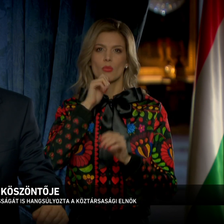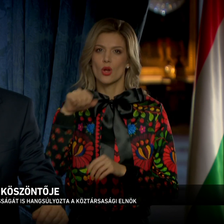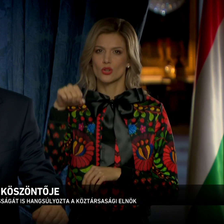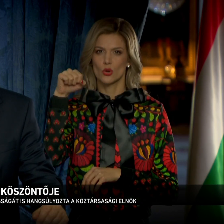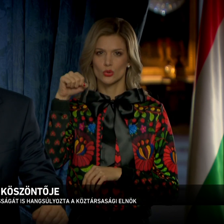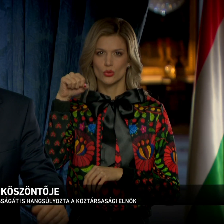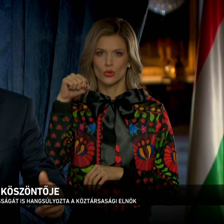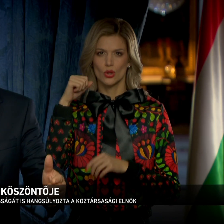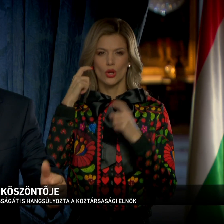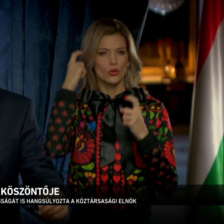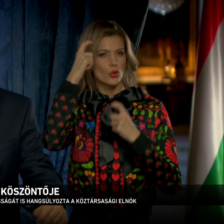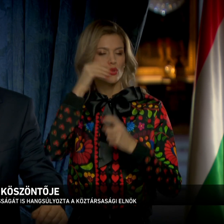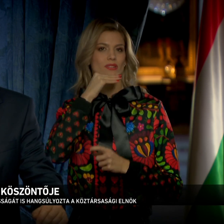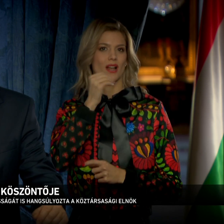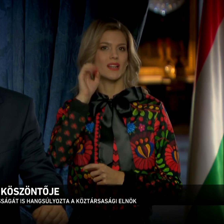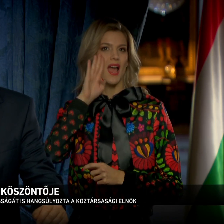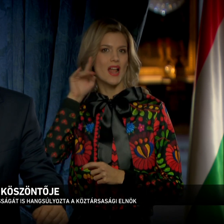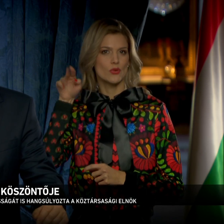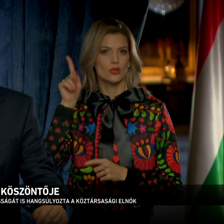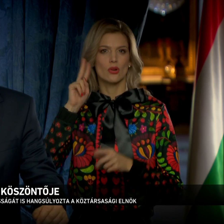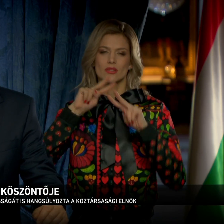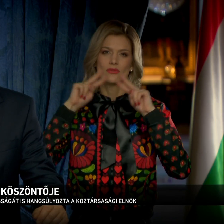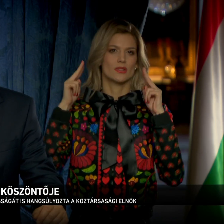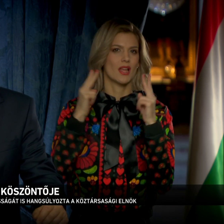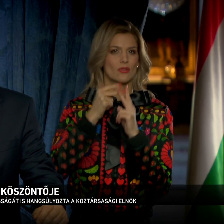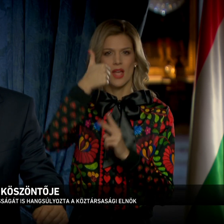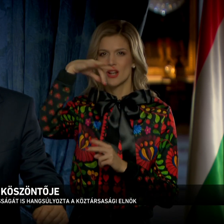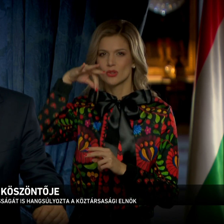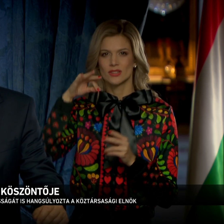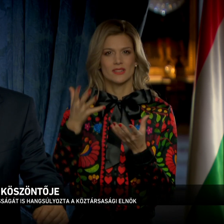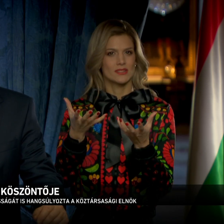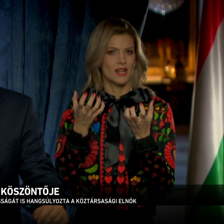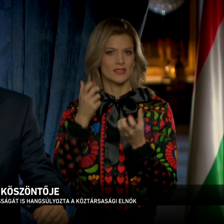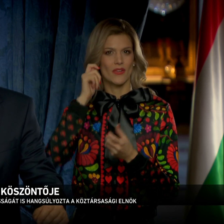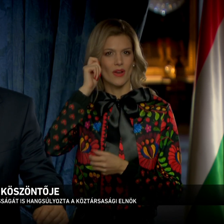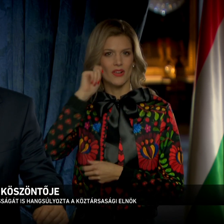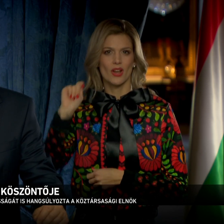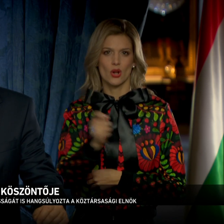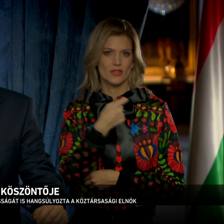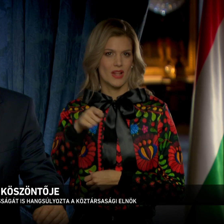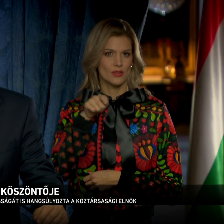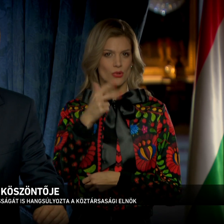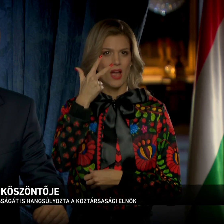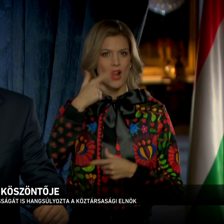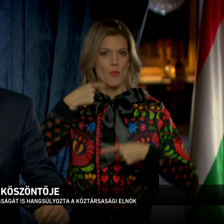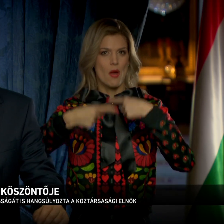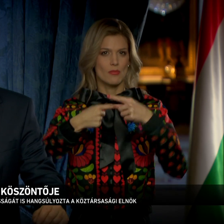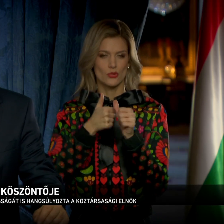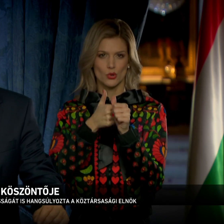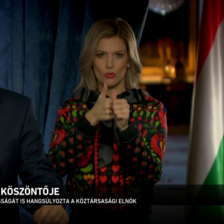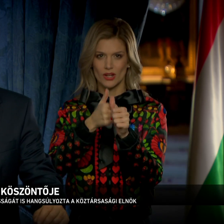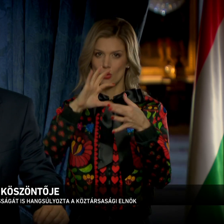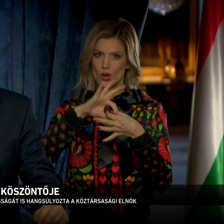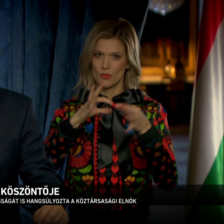magyar bajnokait. Gondoljunk Szilágyi Áronra, aki a világon elsőként szerzett férfi kardvívásban 3 egymást